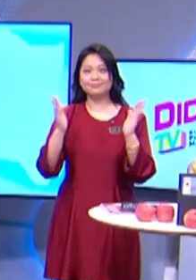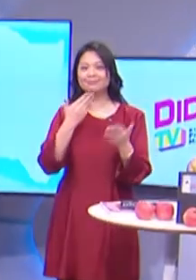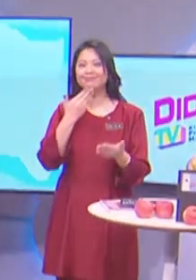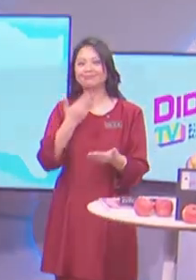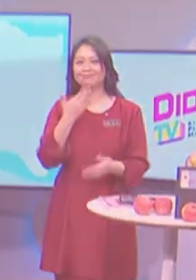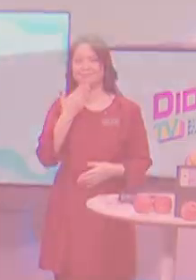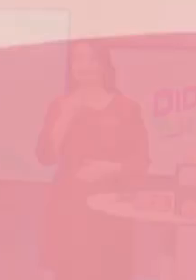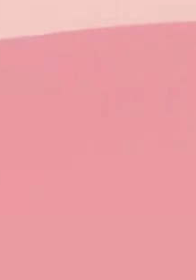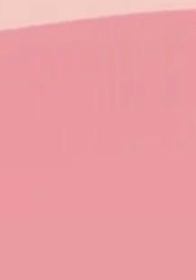Hai